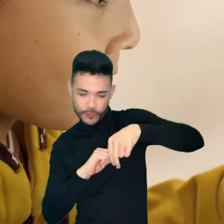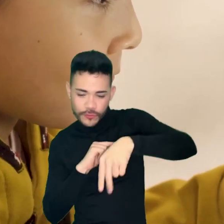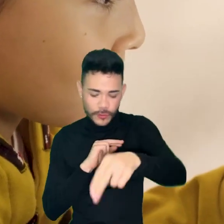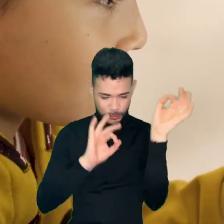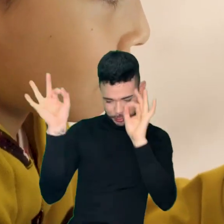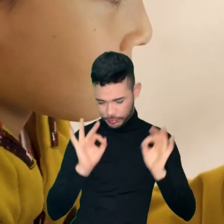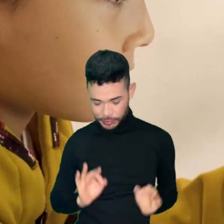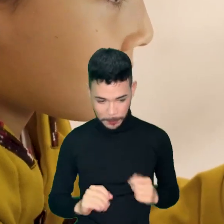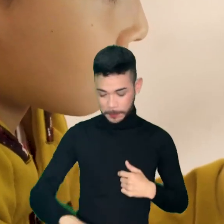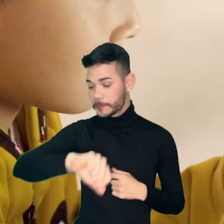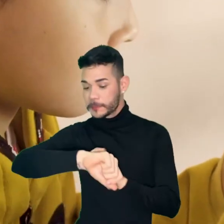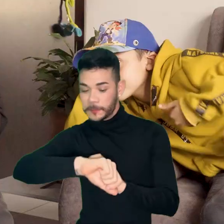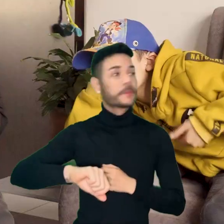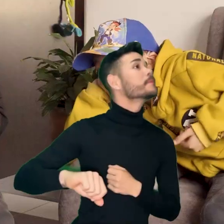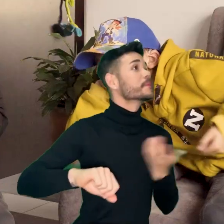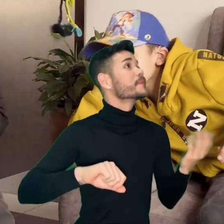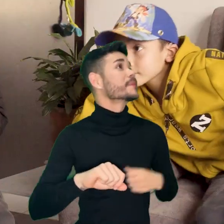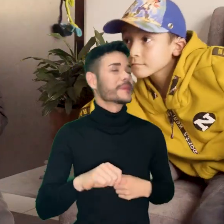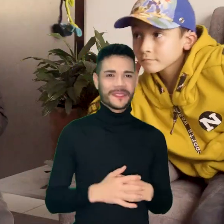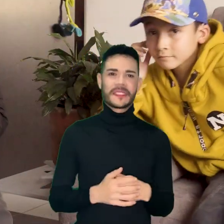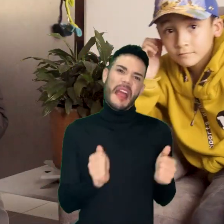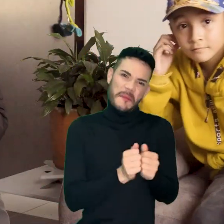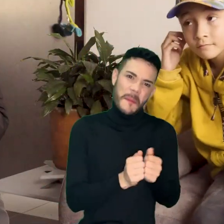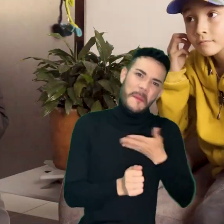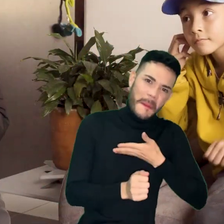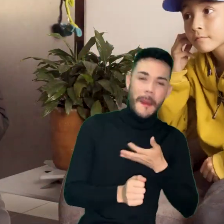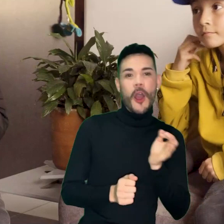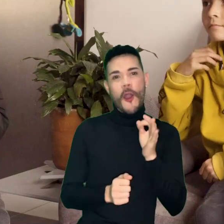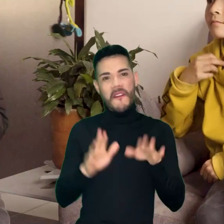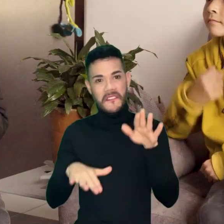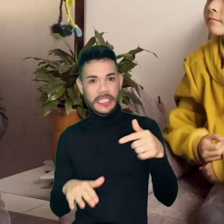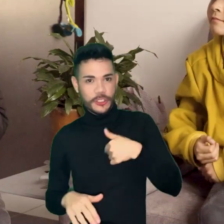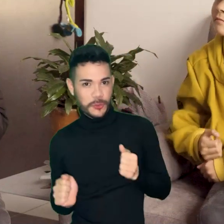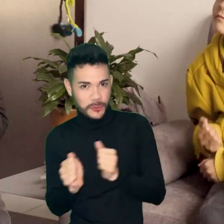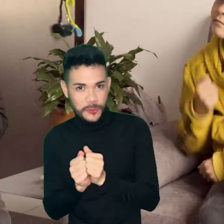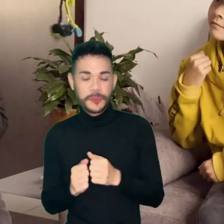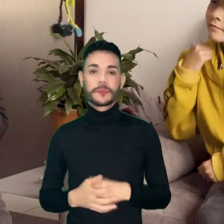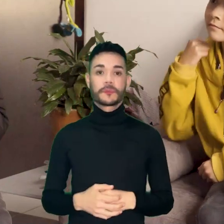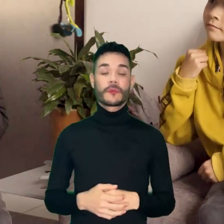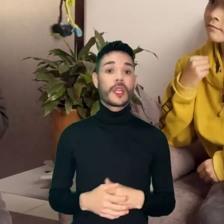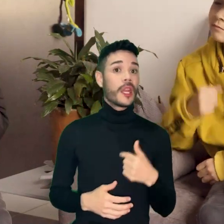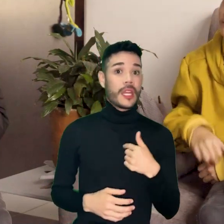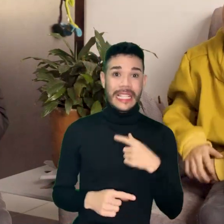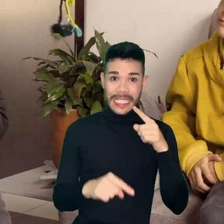está listo, mira la hora, va a su biblioteca, pues cuando va con la mamá o cuando voy yo. Cuando yo no